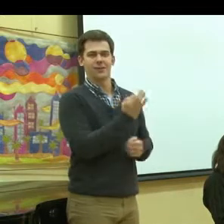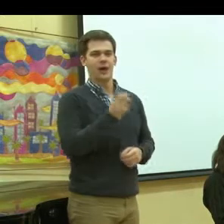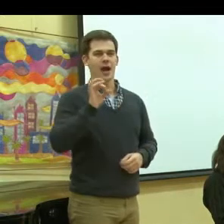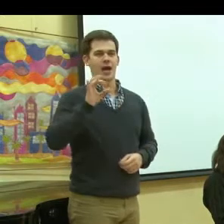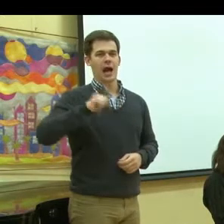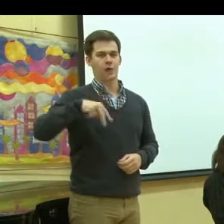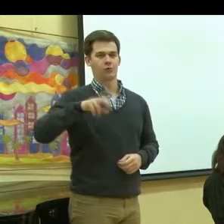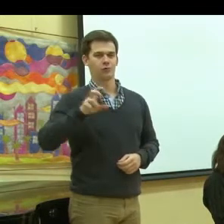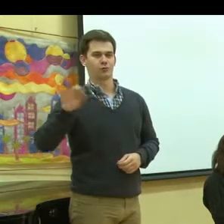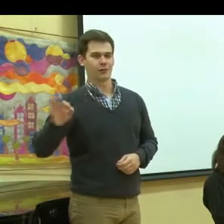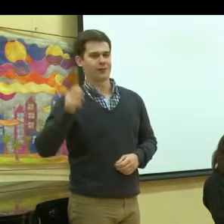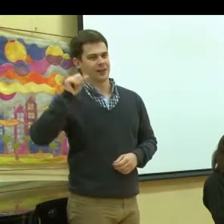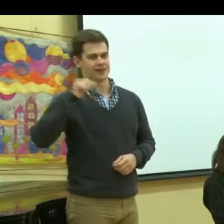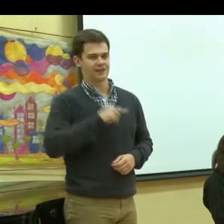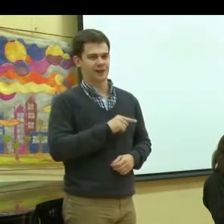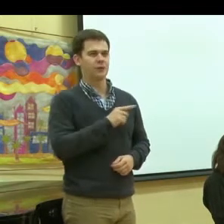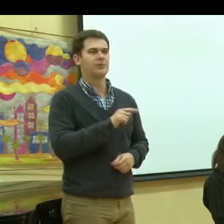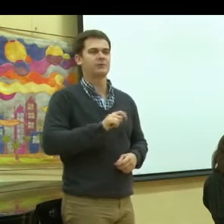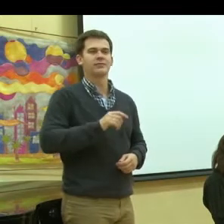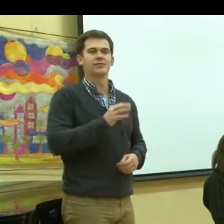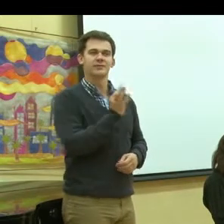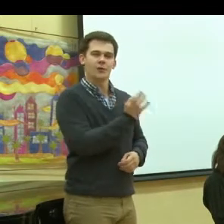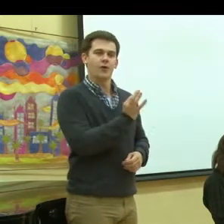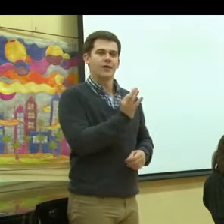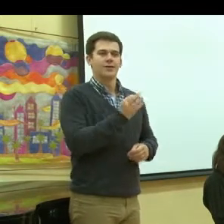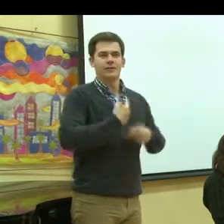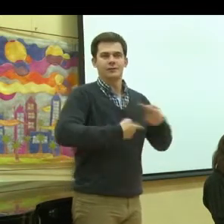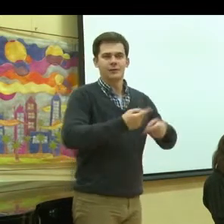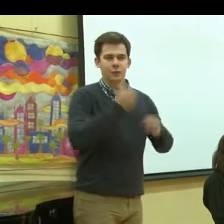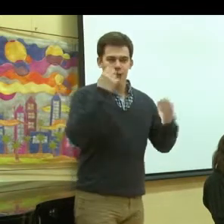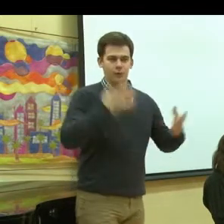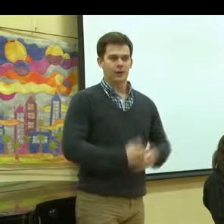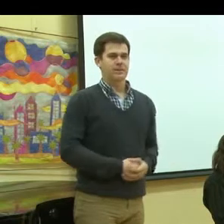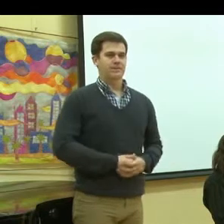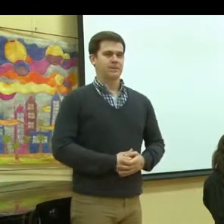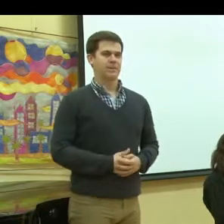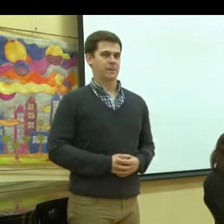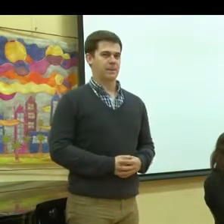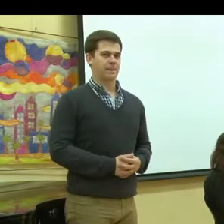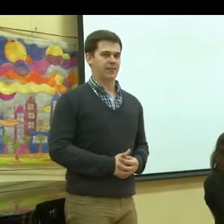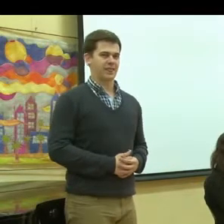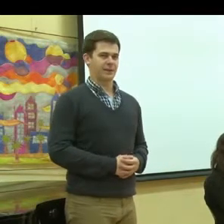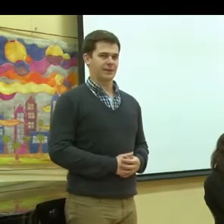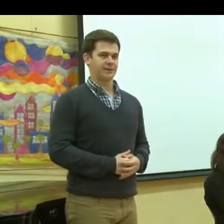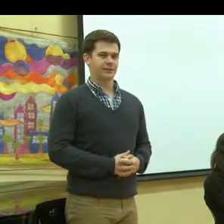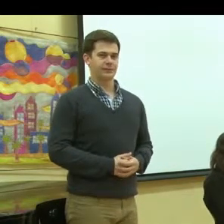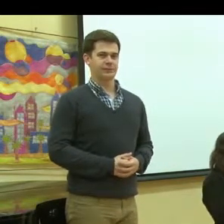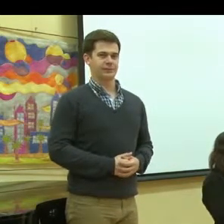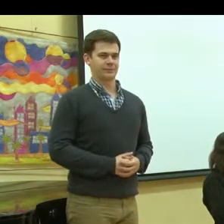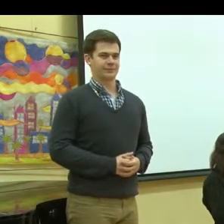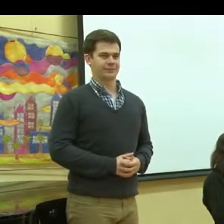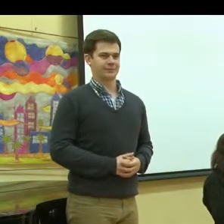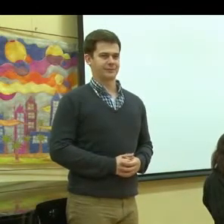bohater istniejący już właśnie na tym terytorium, w owym czasie historycznym. Que era la mezcla de lo que era el español o los hijos de españoles